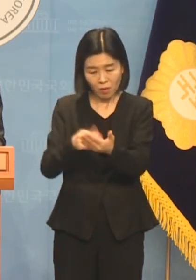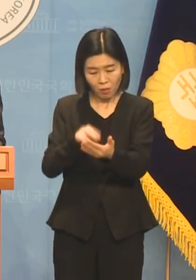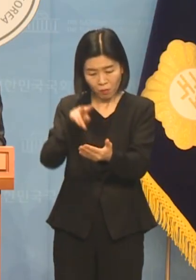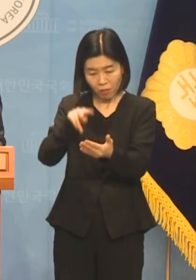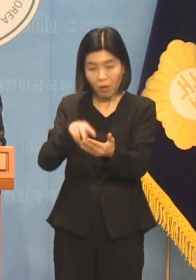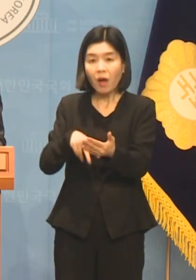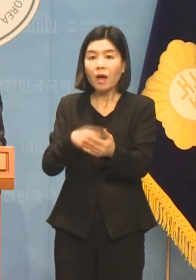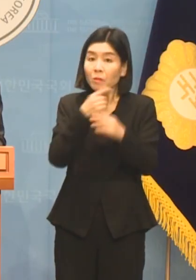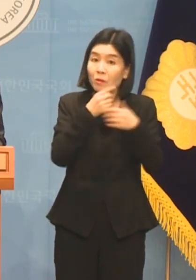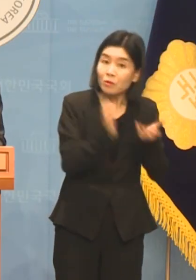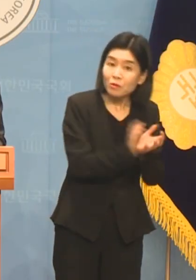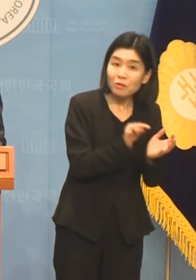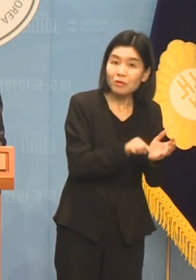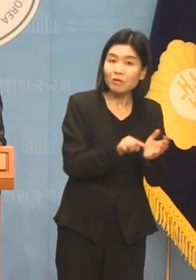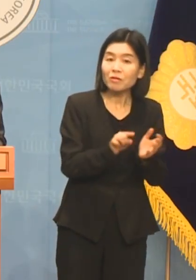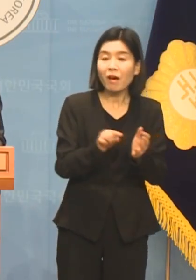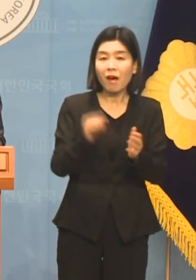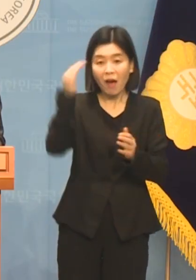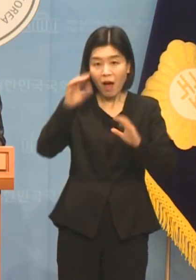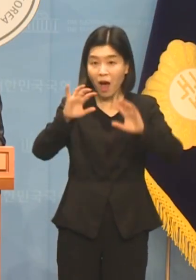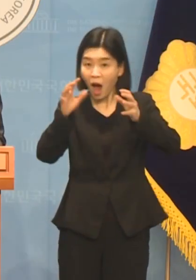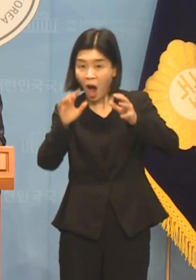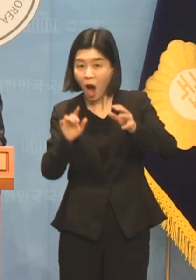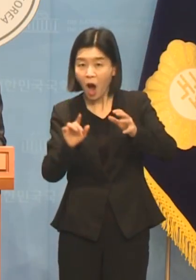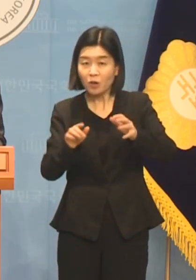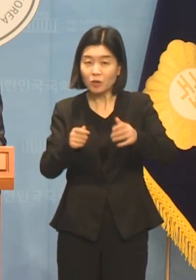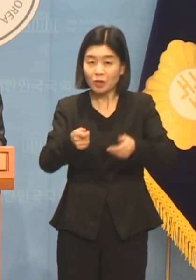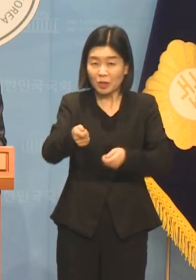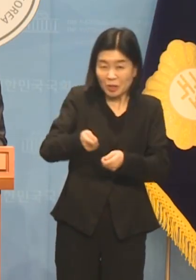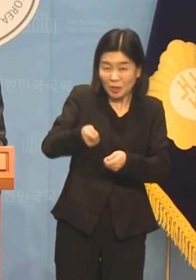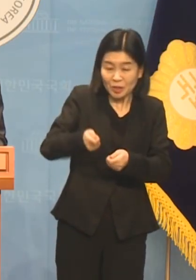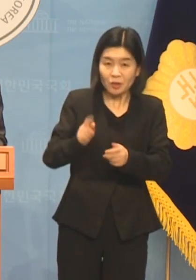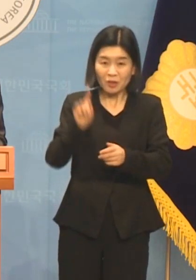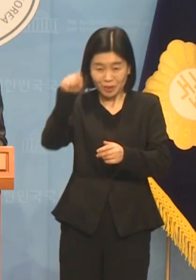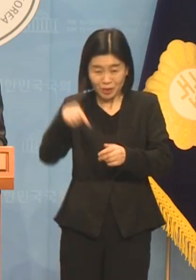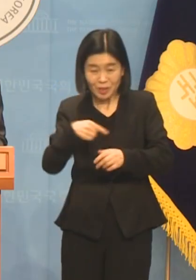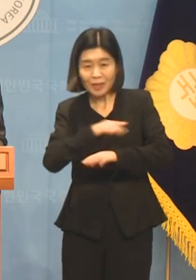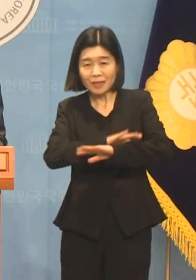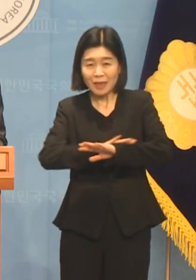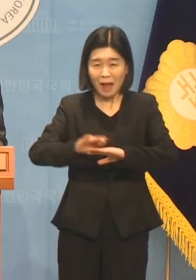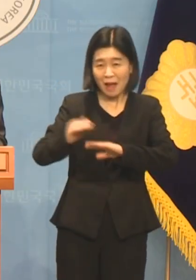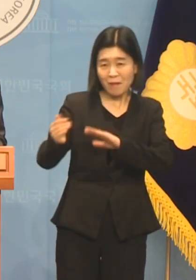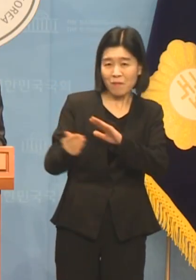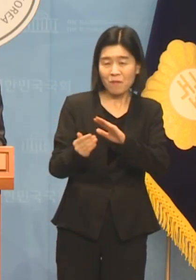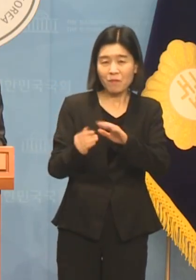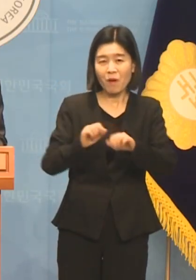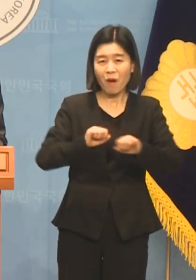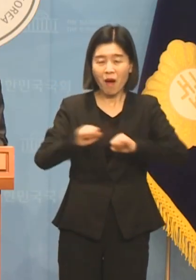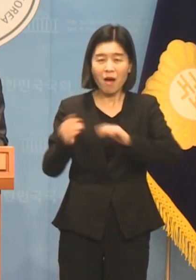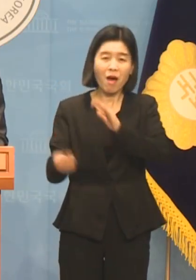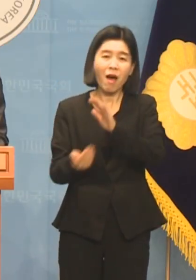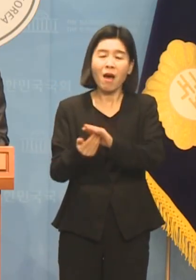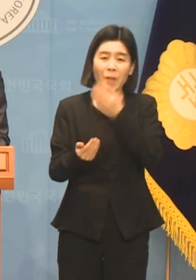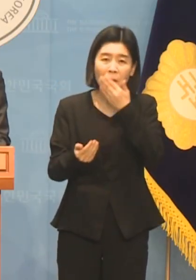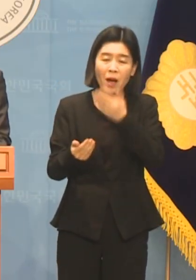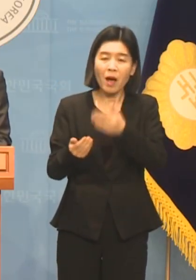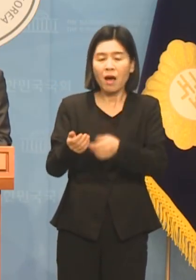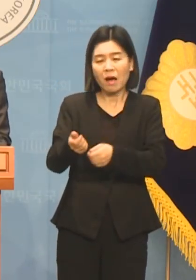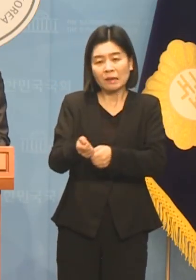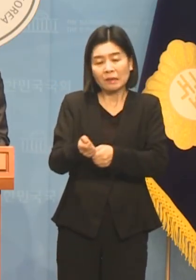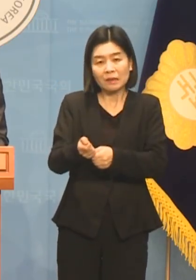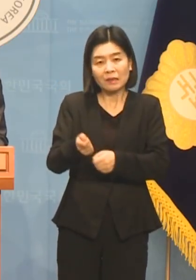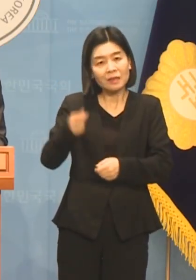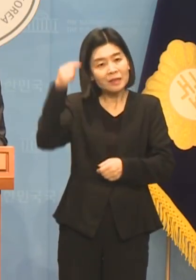대한민국을 전지전능하게 움직이는 존재라도 되듯 듯한 착각을 불러일으키게 합니다.